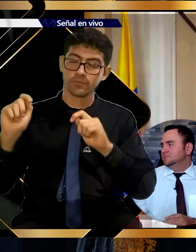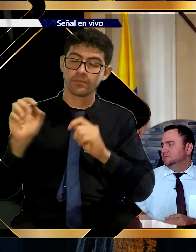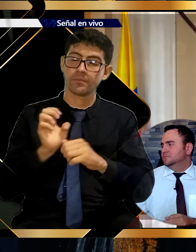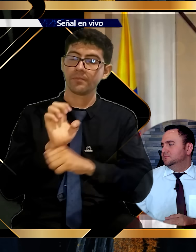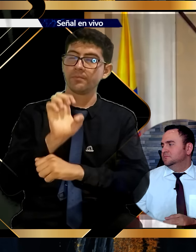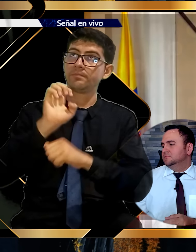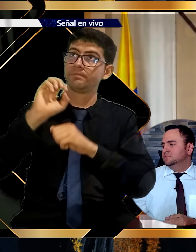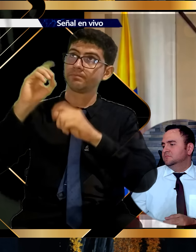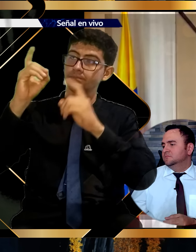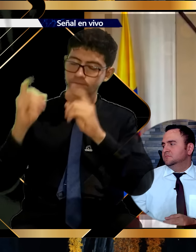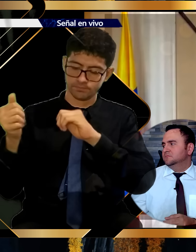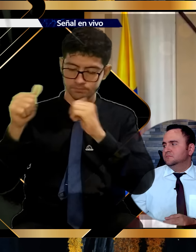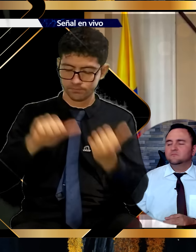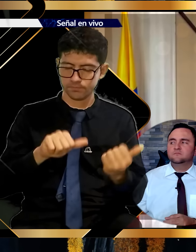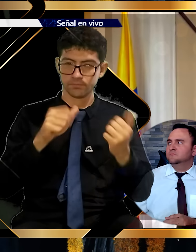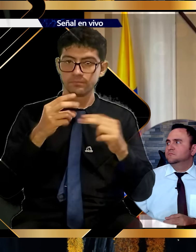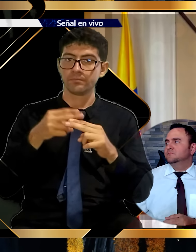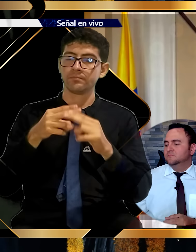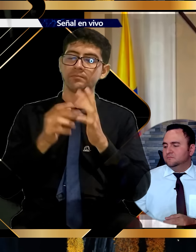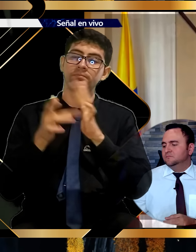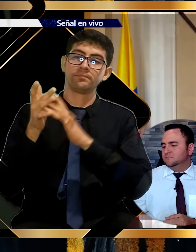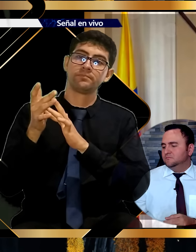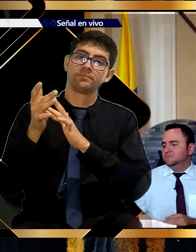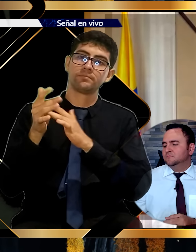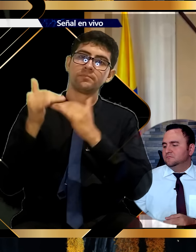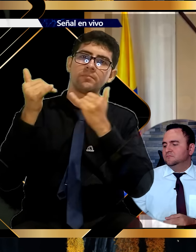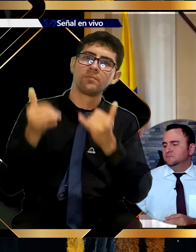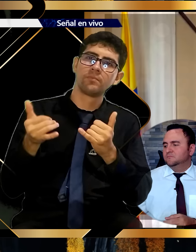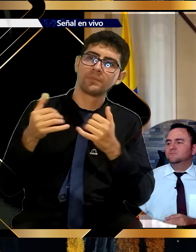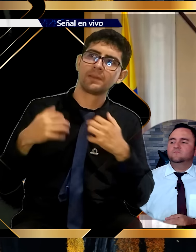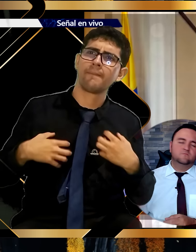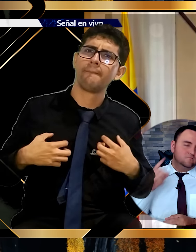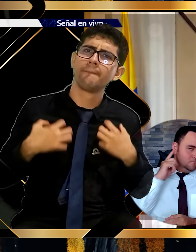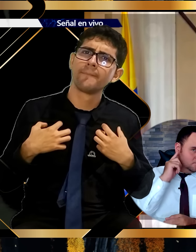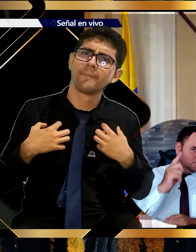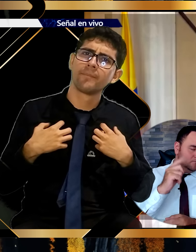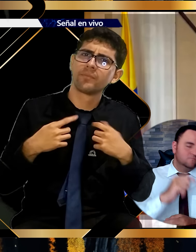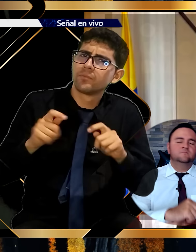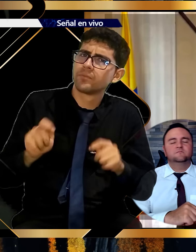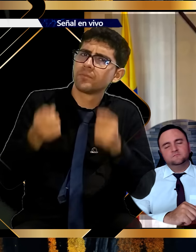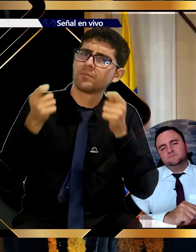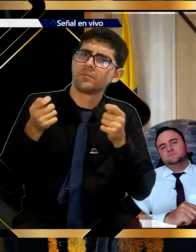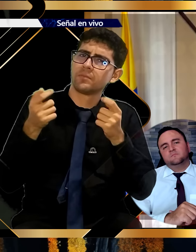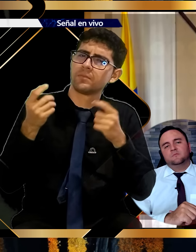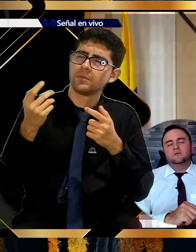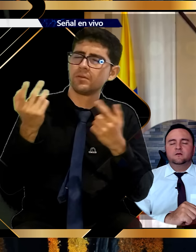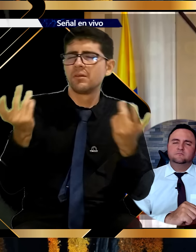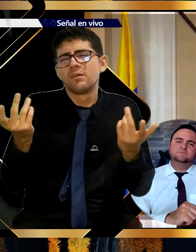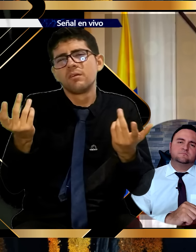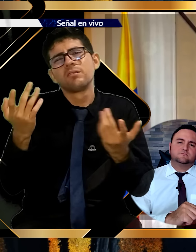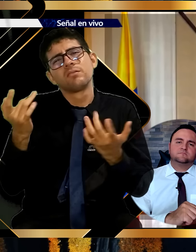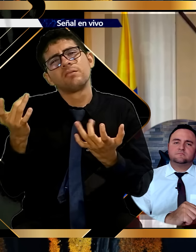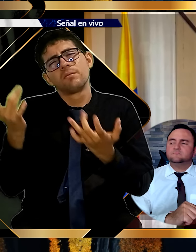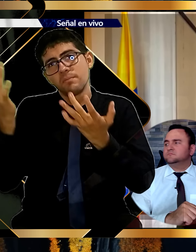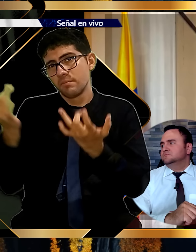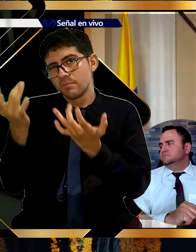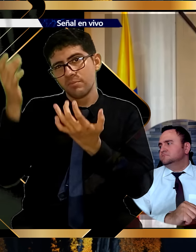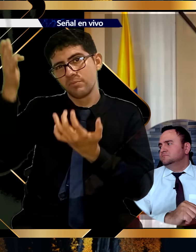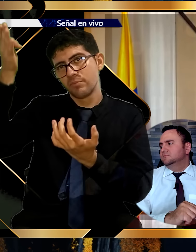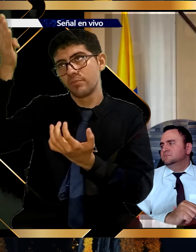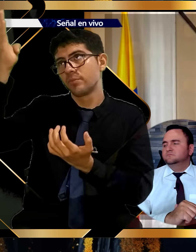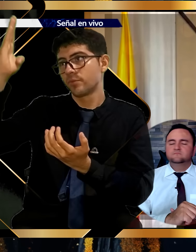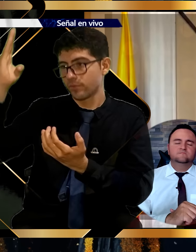Santo. Está aquí fiel 20 años y está asustado. Entonces, ¿qué vamos a esperar? ¿Qué es lo